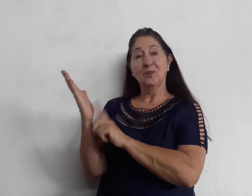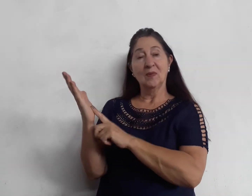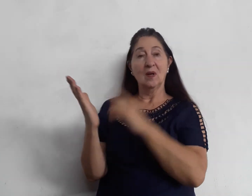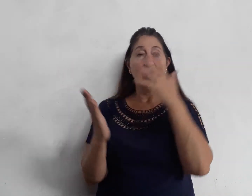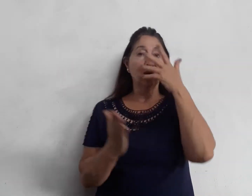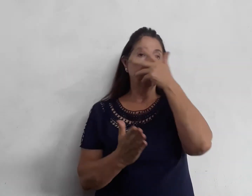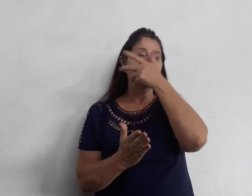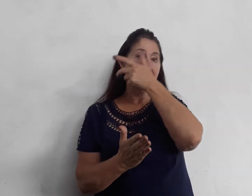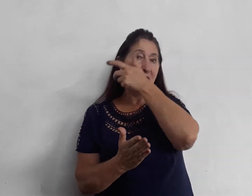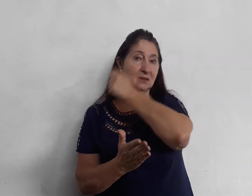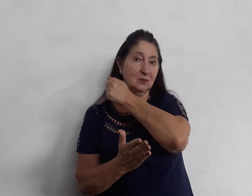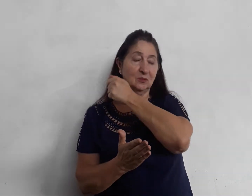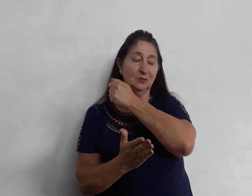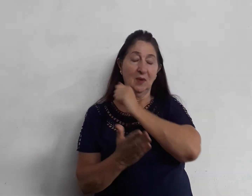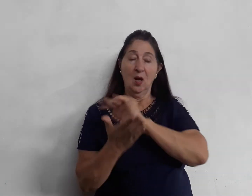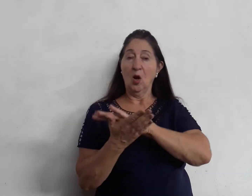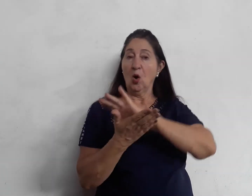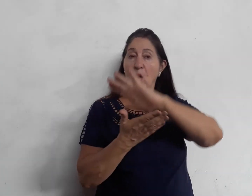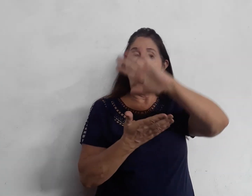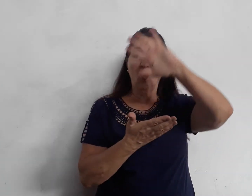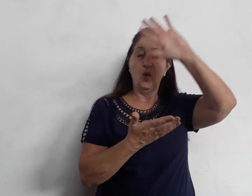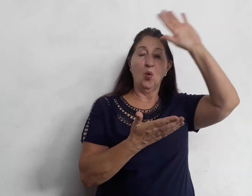salvação. Glória a vós, Senhor.